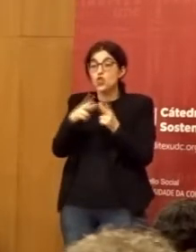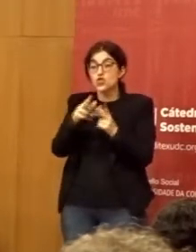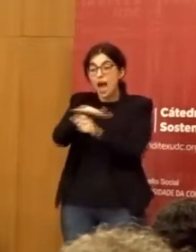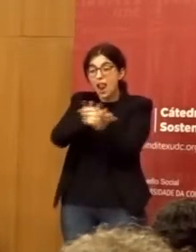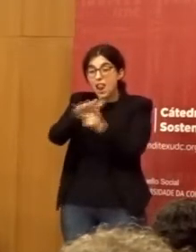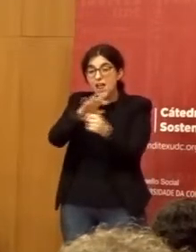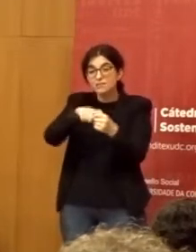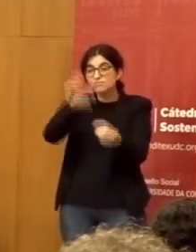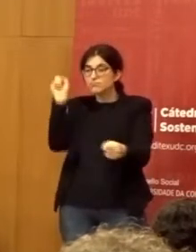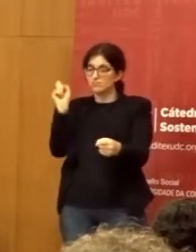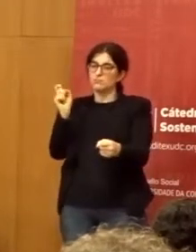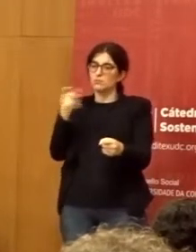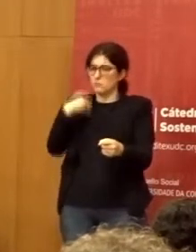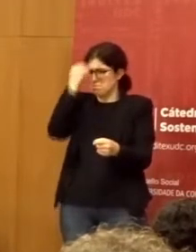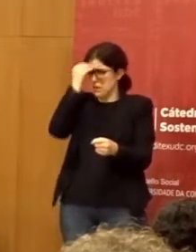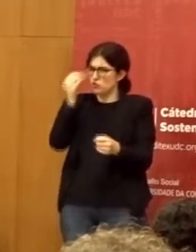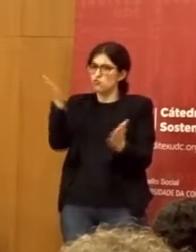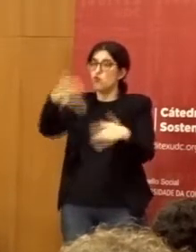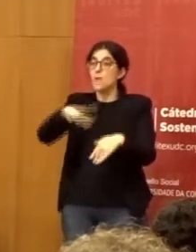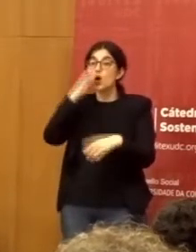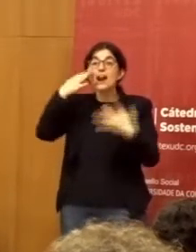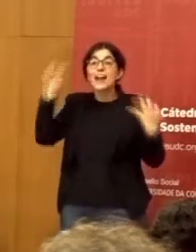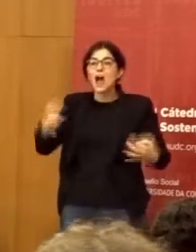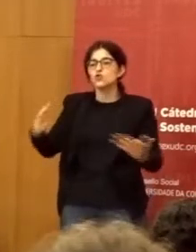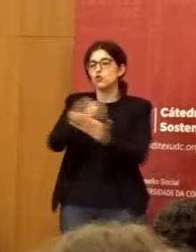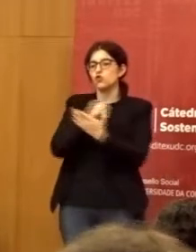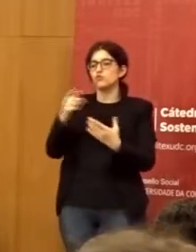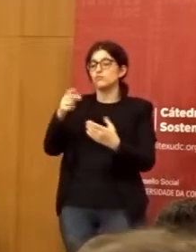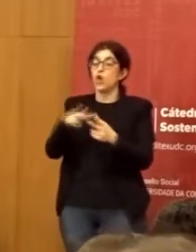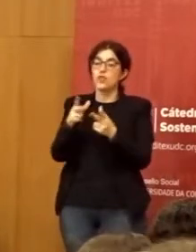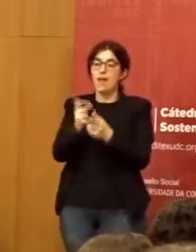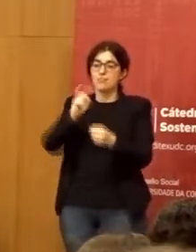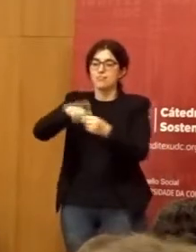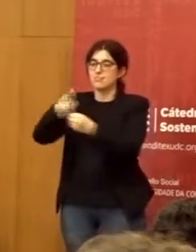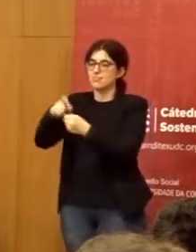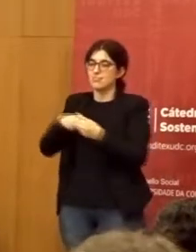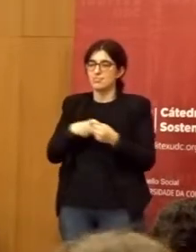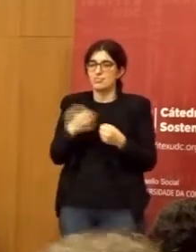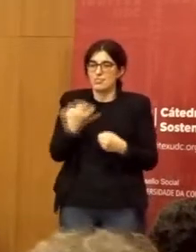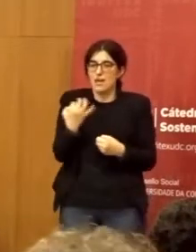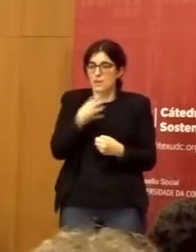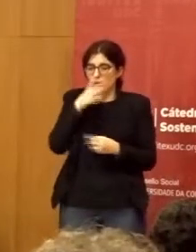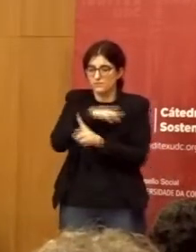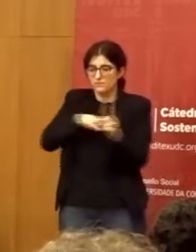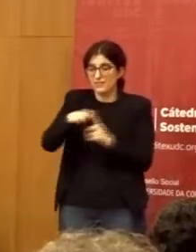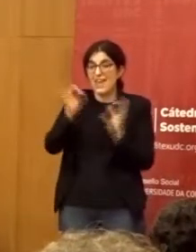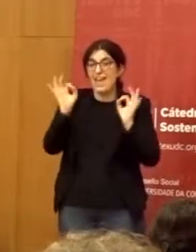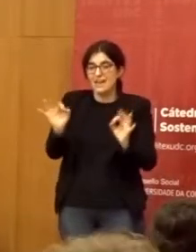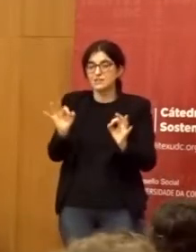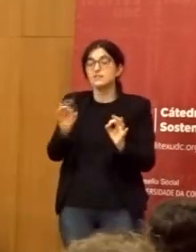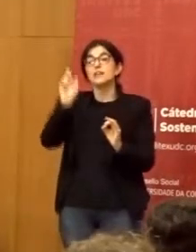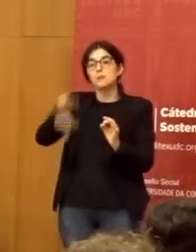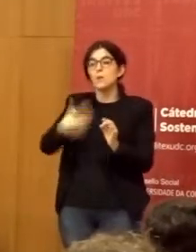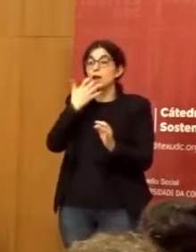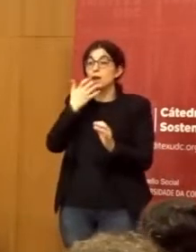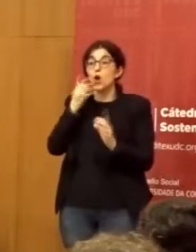existe, todas las empresas son sociales por definición, pero ya me entendéis, empresas privadas, algunas de ellas de gran tamaño, y también iniciativas de